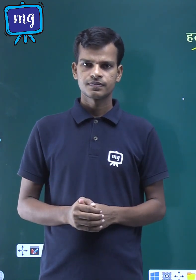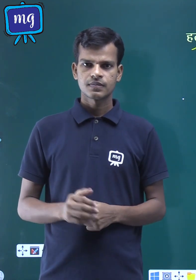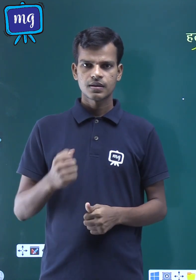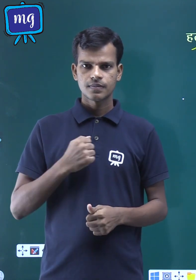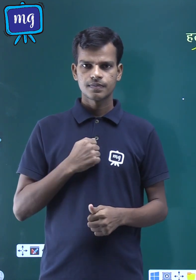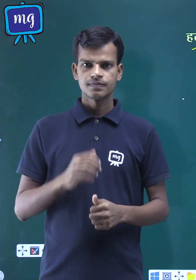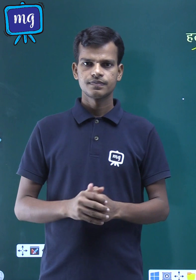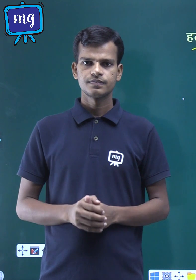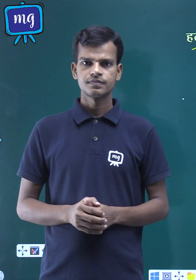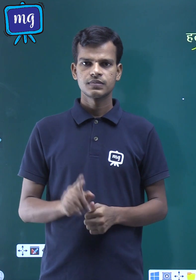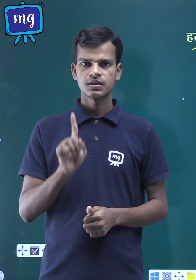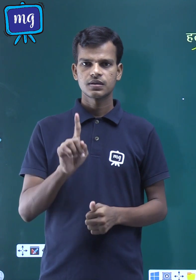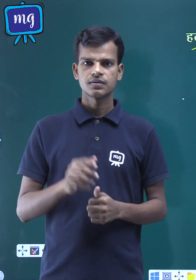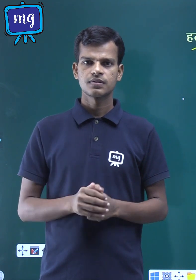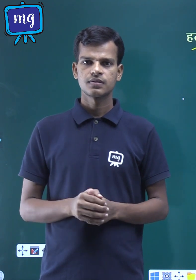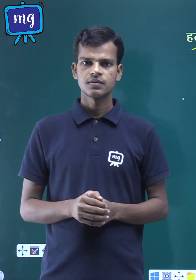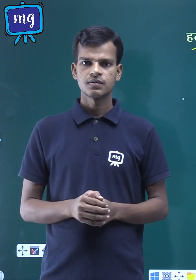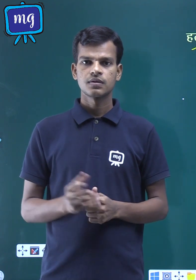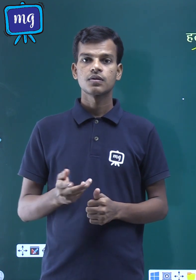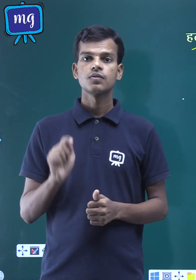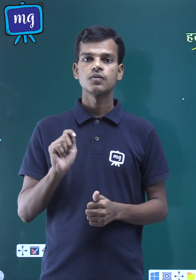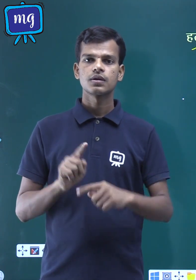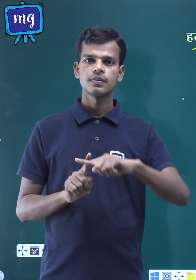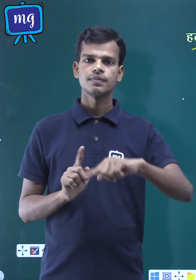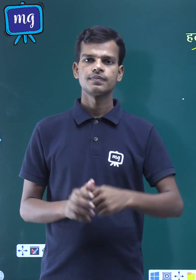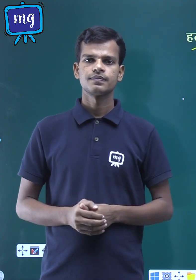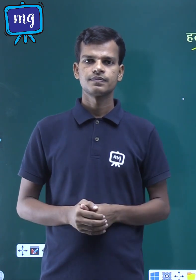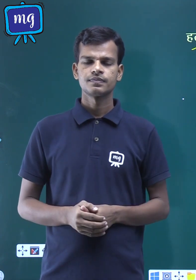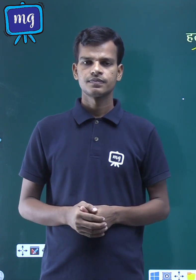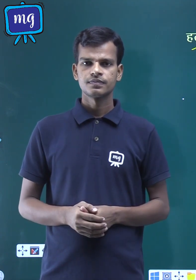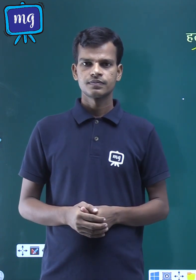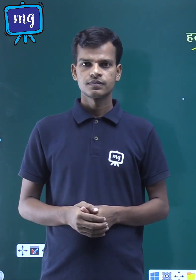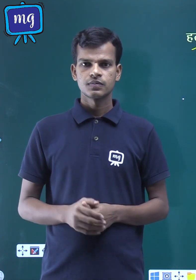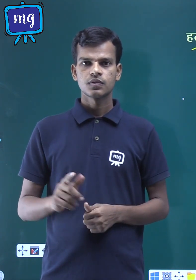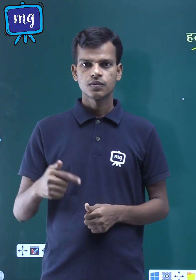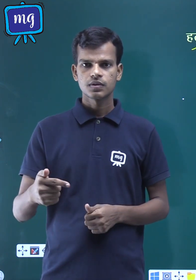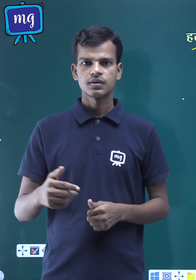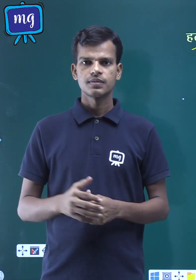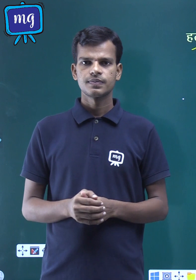हम 1 क्यों जोड़ते हैं, क्योंकि